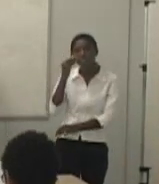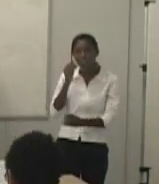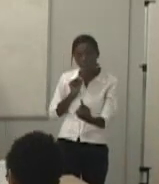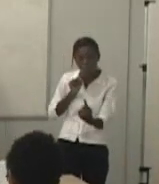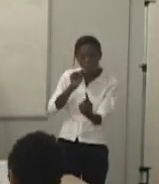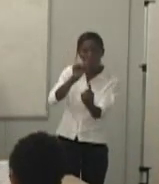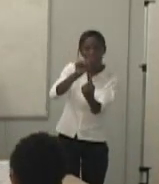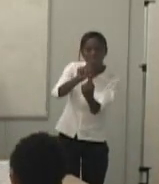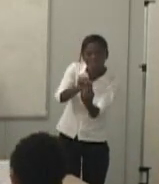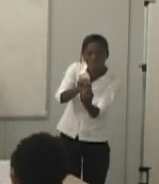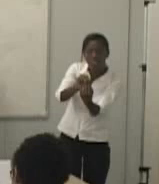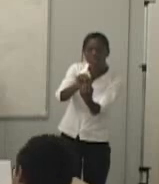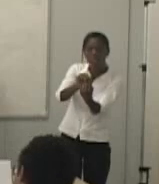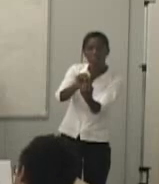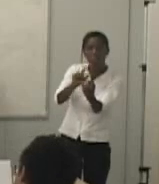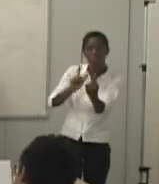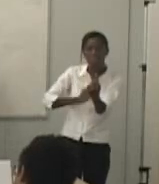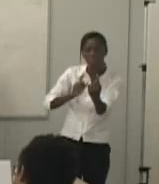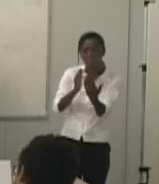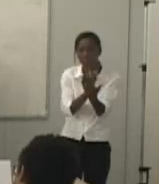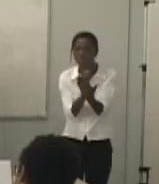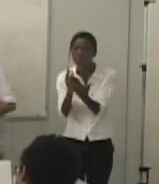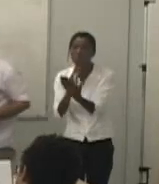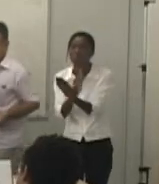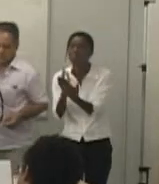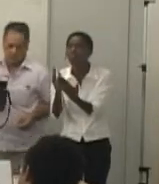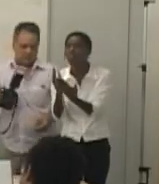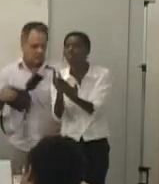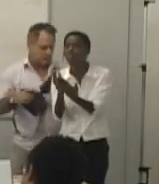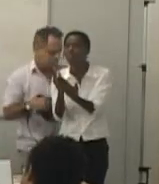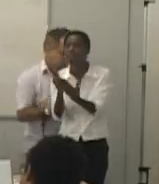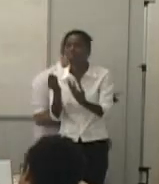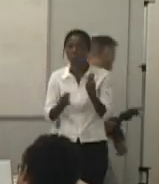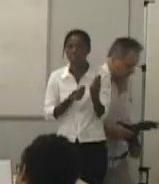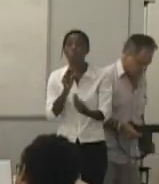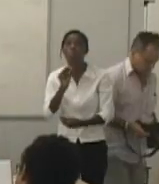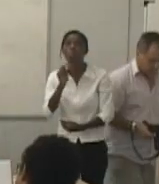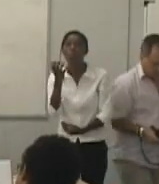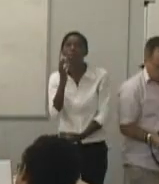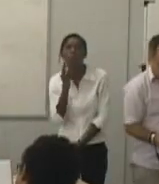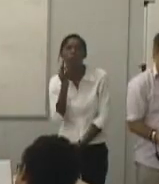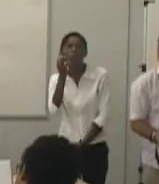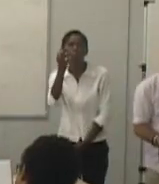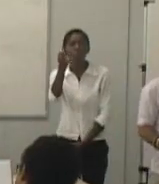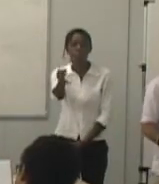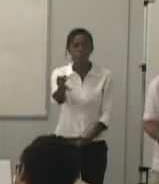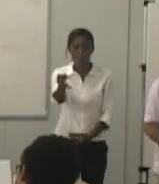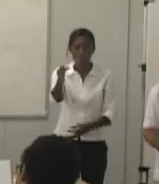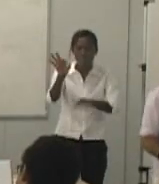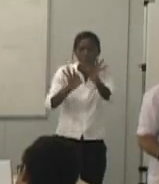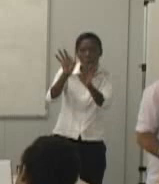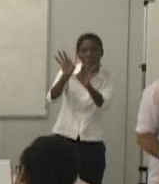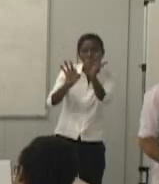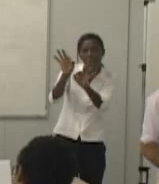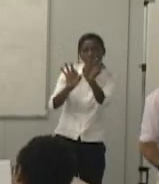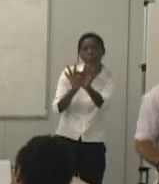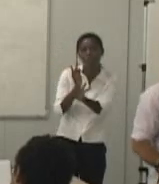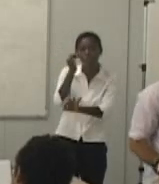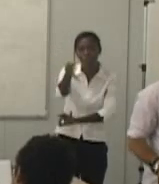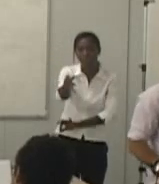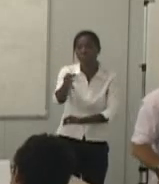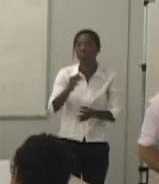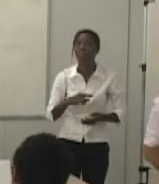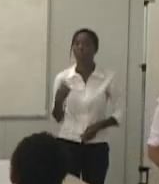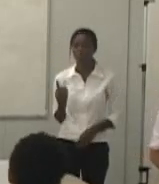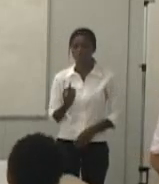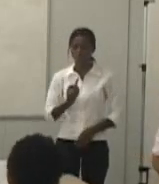objetivos eh para o O que que a gente quer do futuro como a gente planeja o futuro e nós de